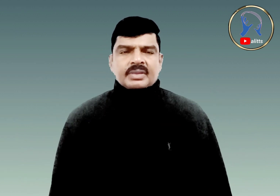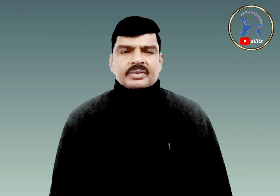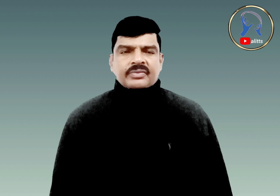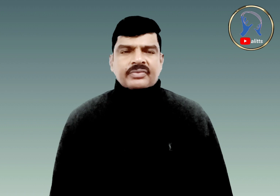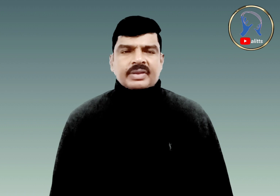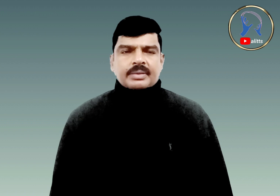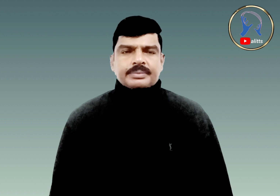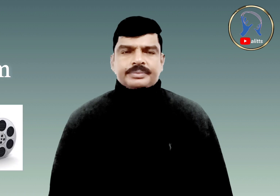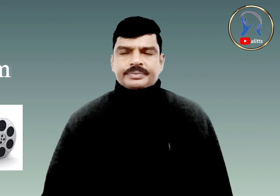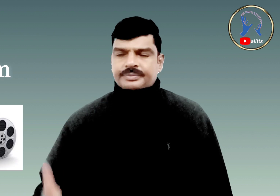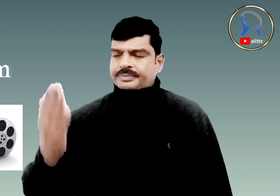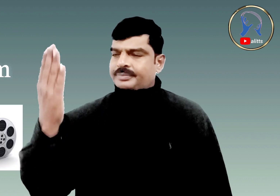फिल्म,